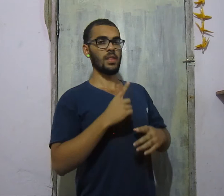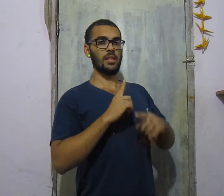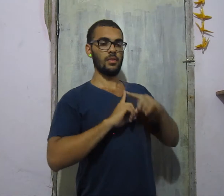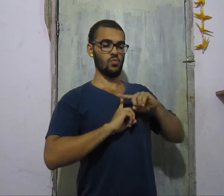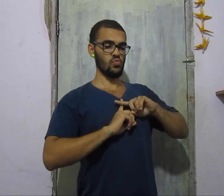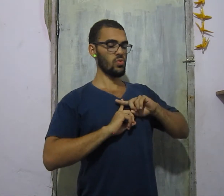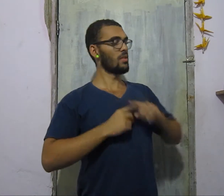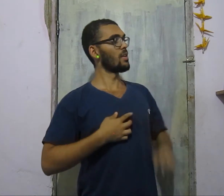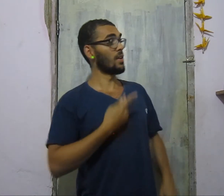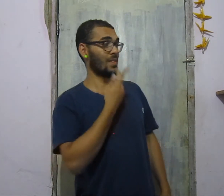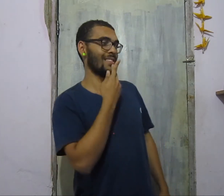com ela